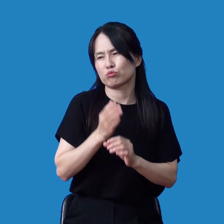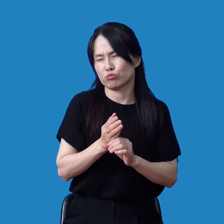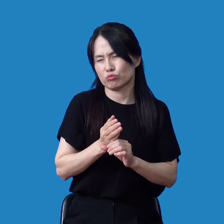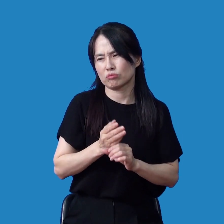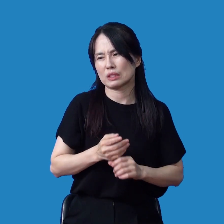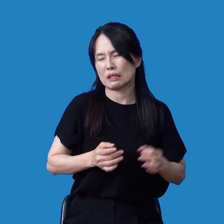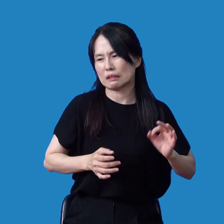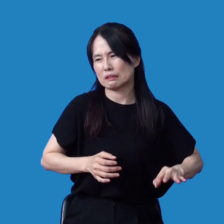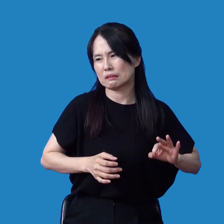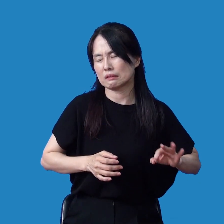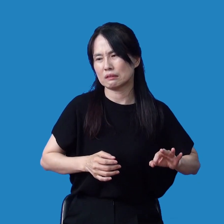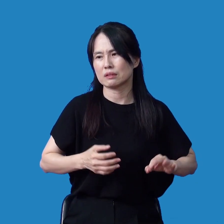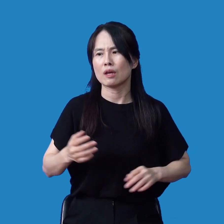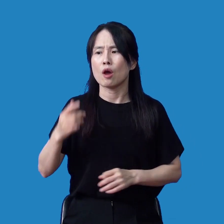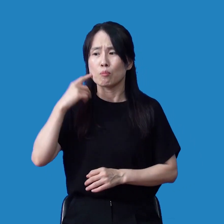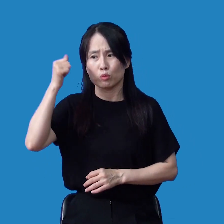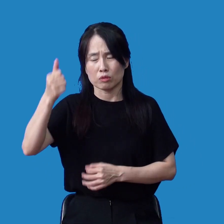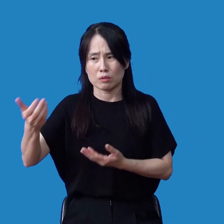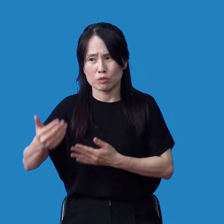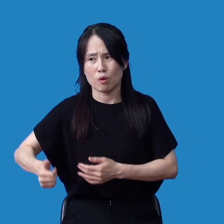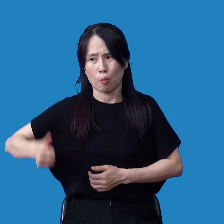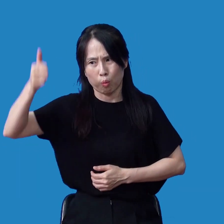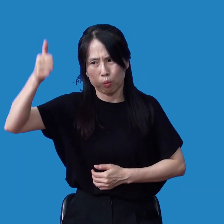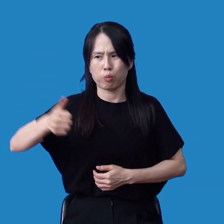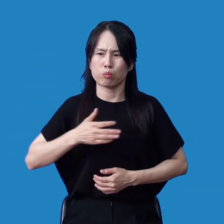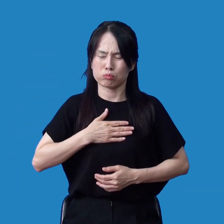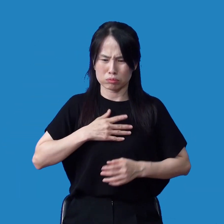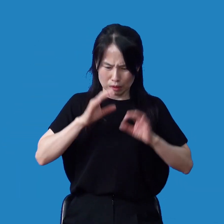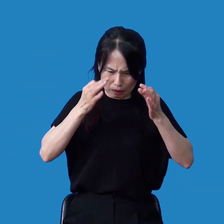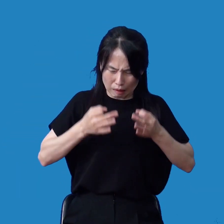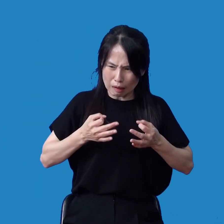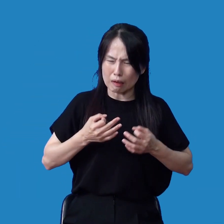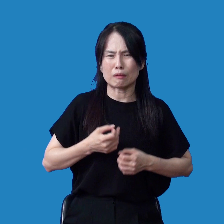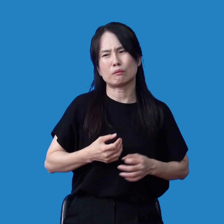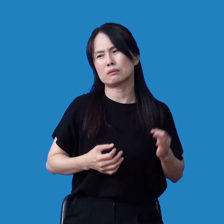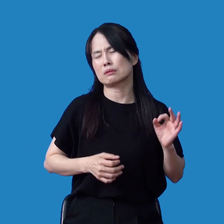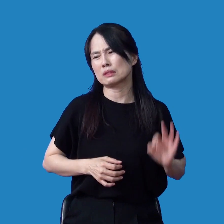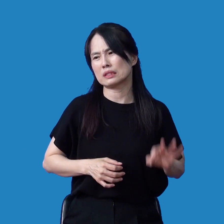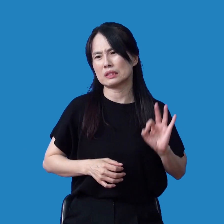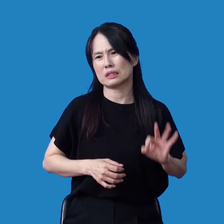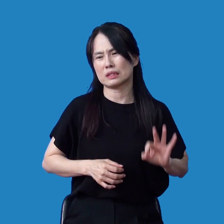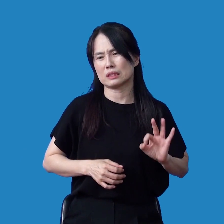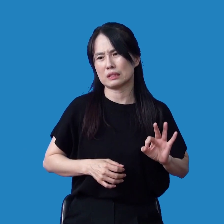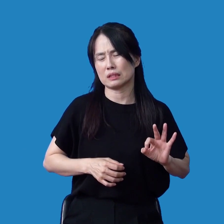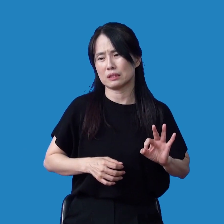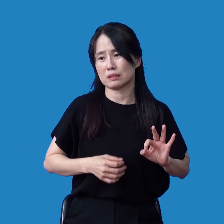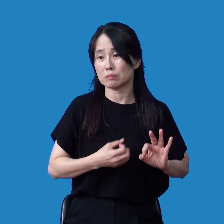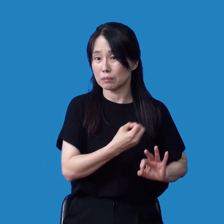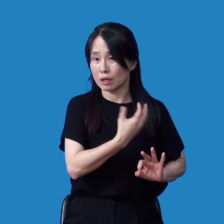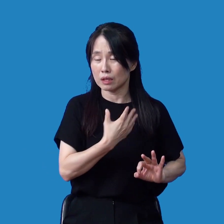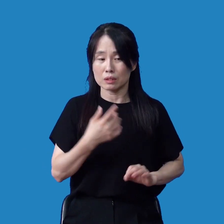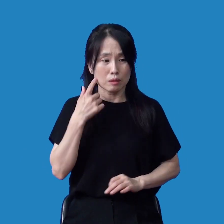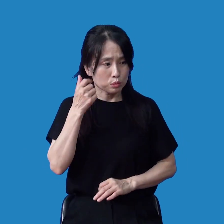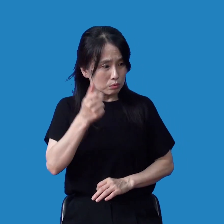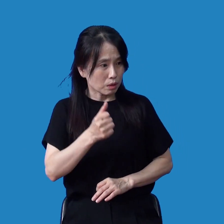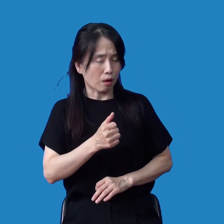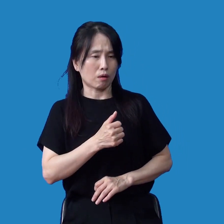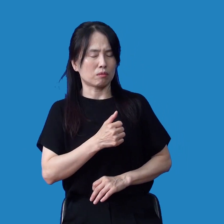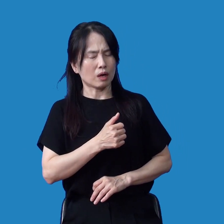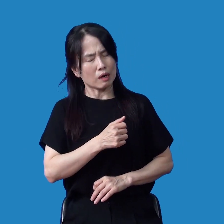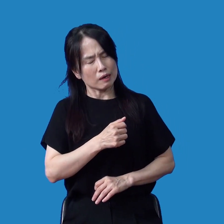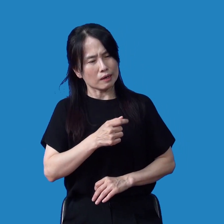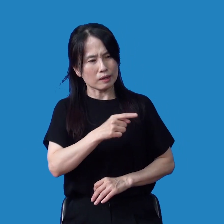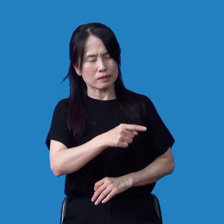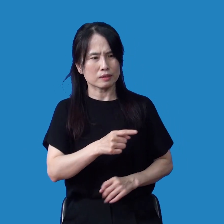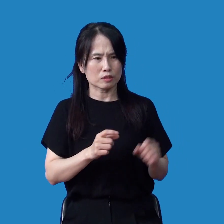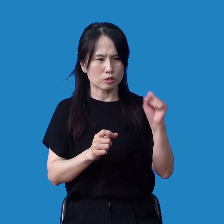목사님이 하시는 일에 비하면 우리는 너무 초라합니다. 그럽니다. 목사님이 이 사람들